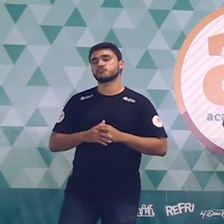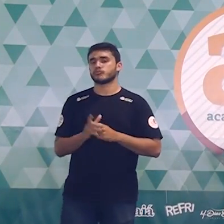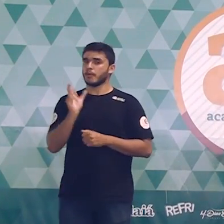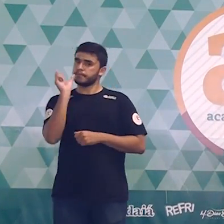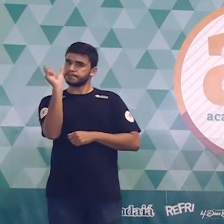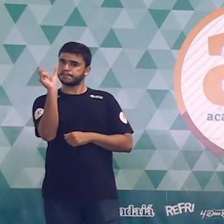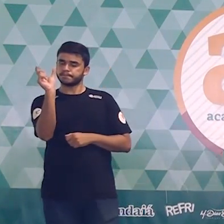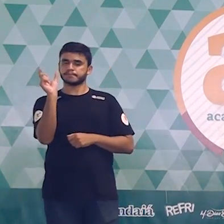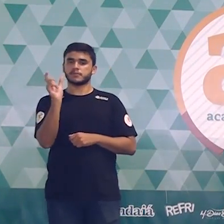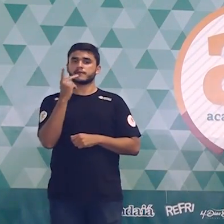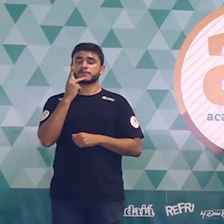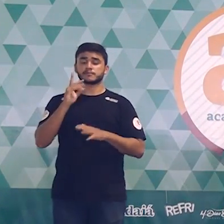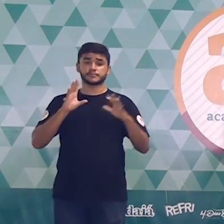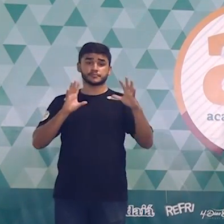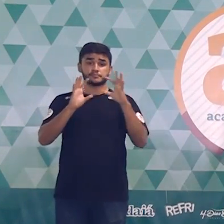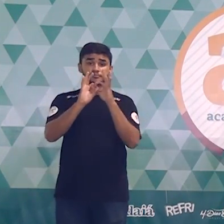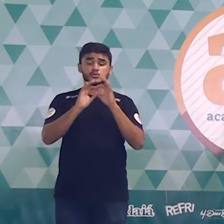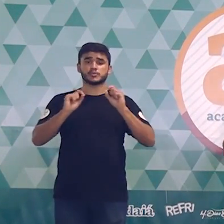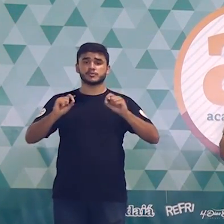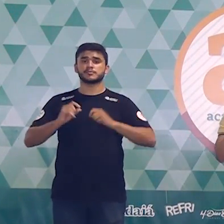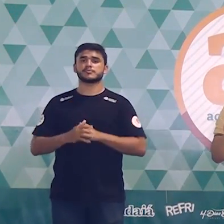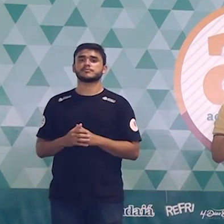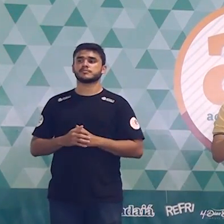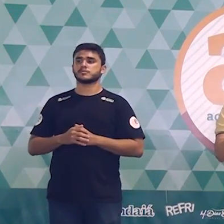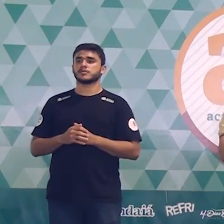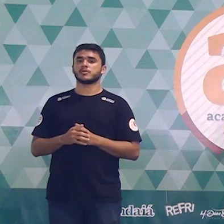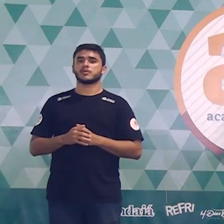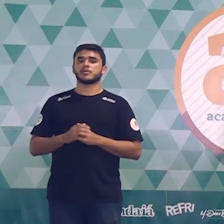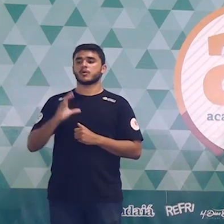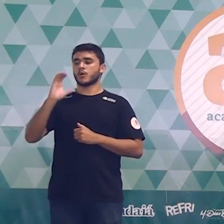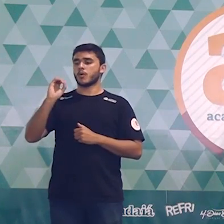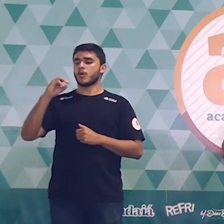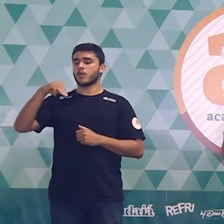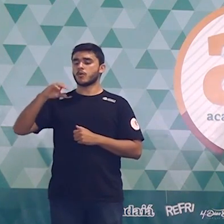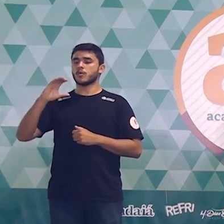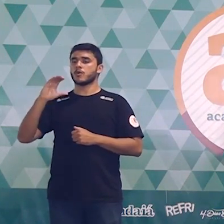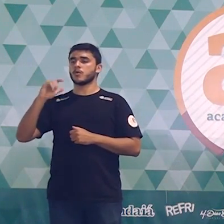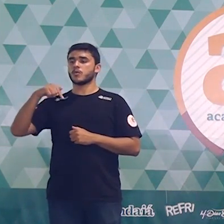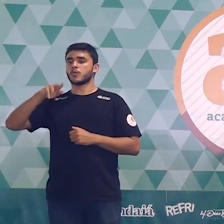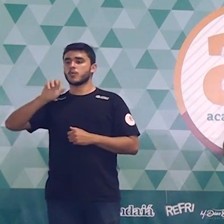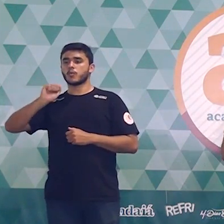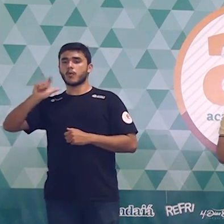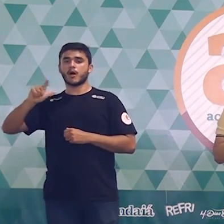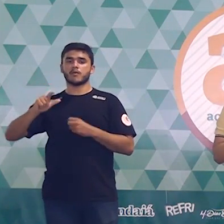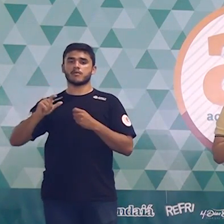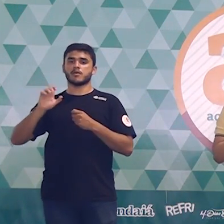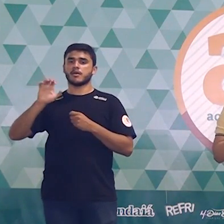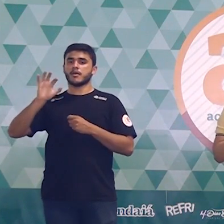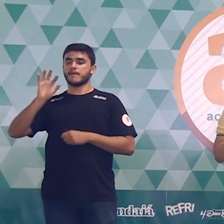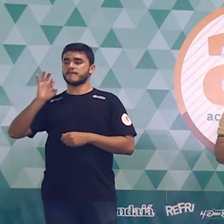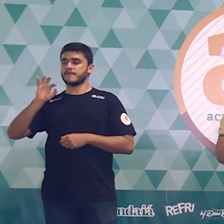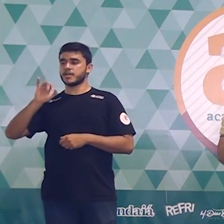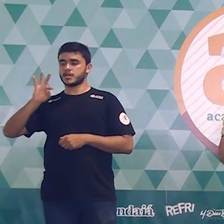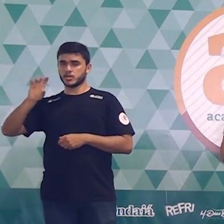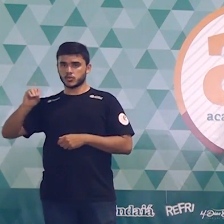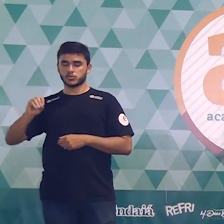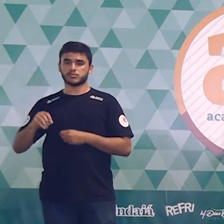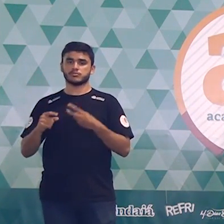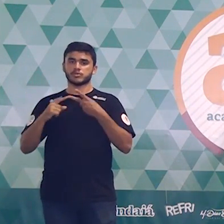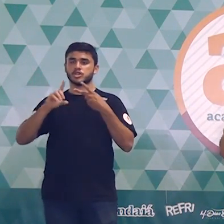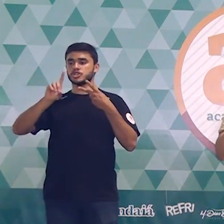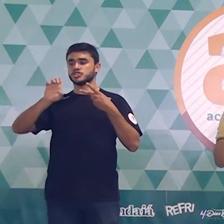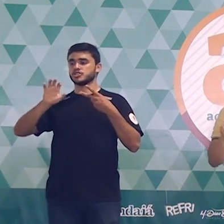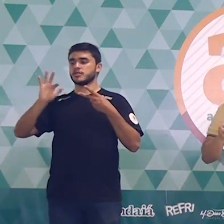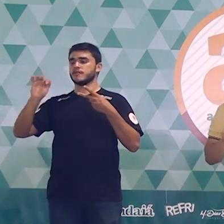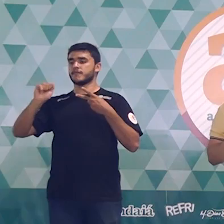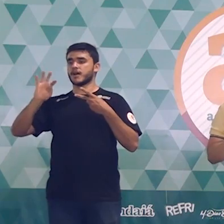estar relacionado ao primeiro, tá certo? Com efeito, de fato, realmente, de